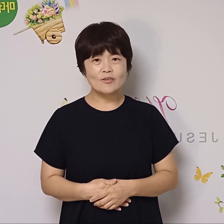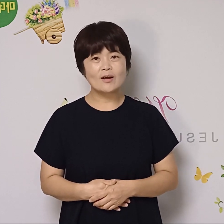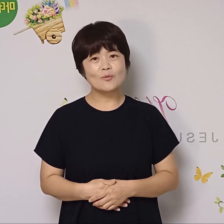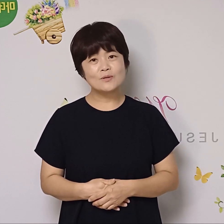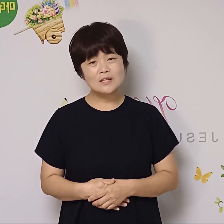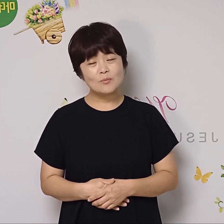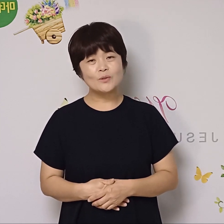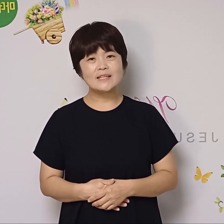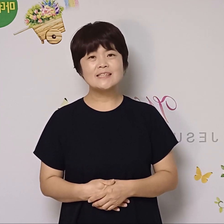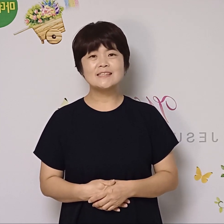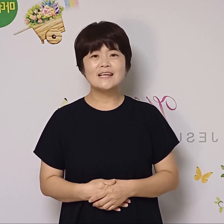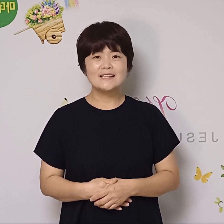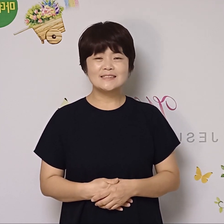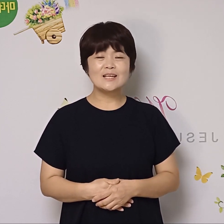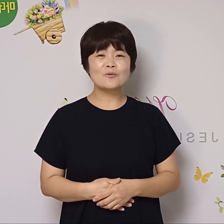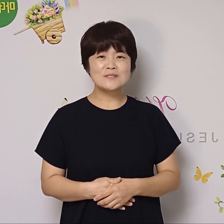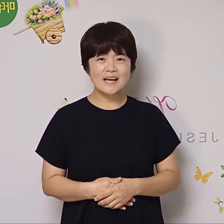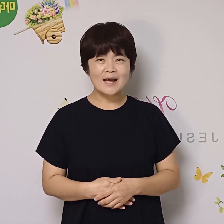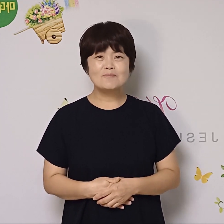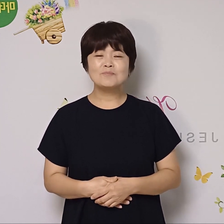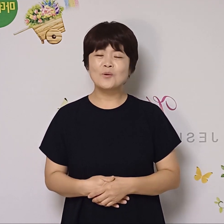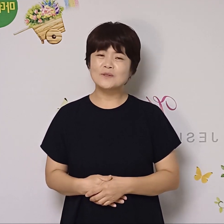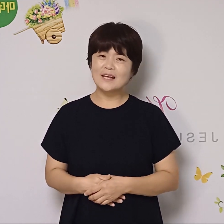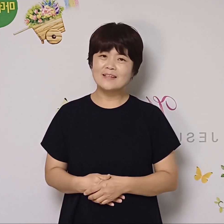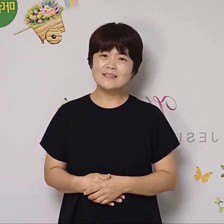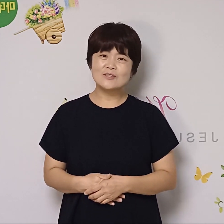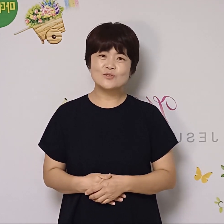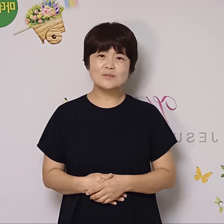전하고 흘려보내는 은혜로운 사람, 복된